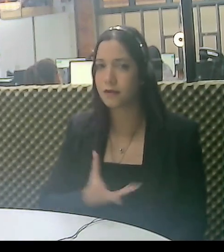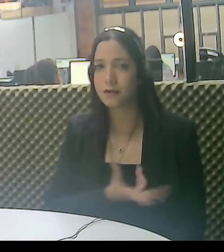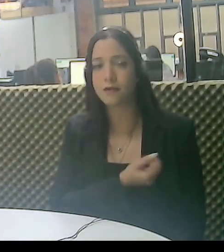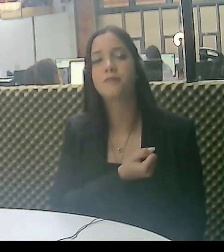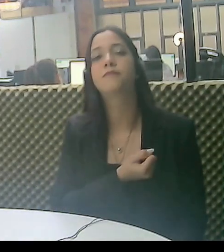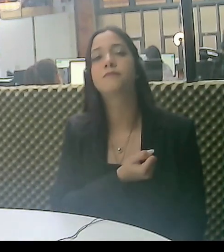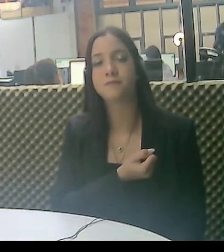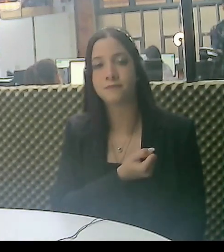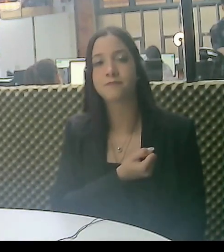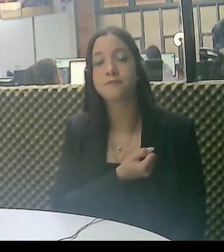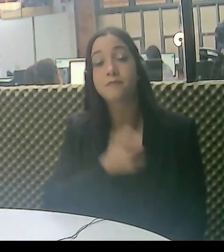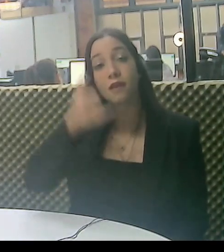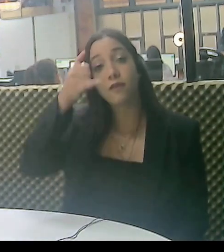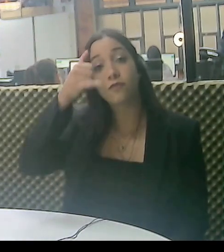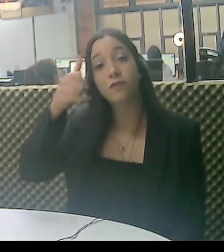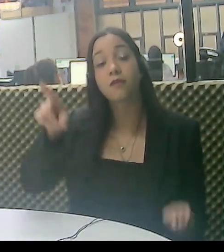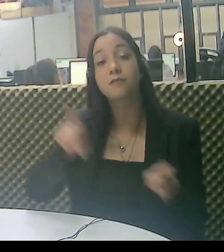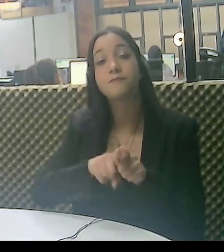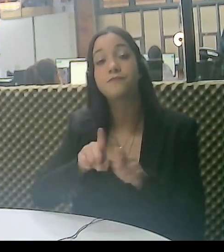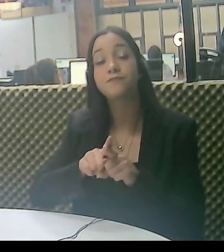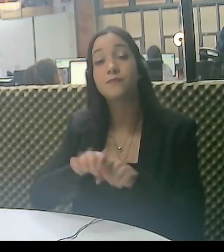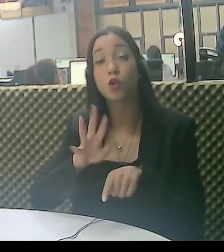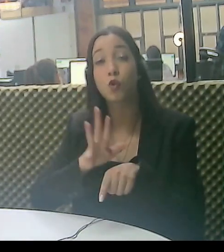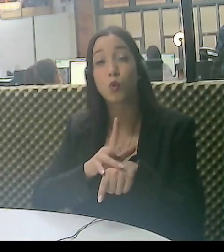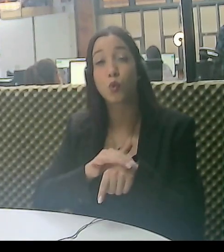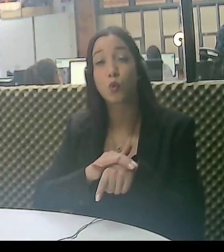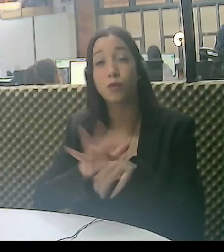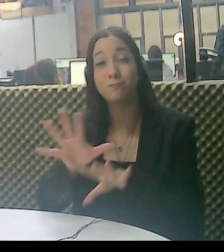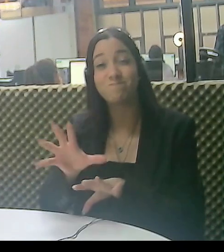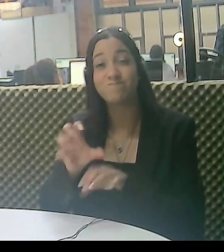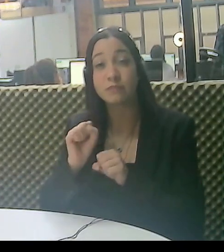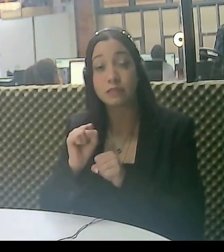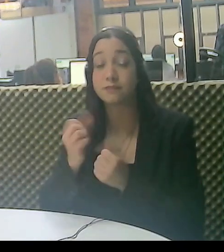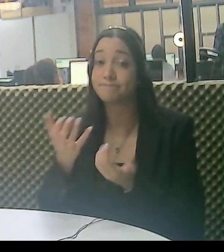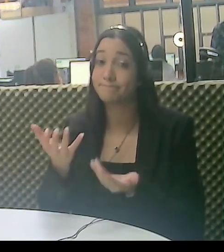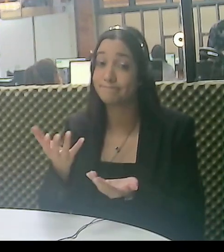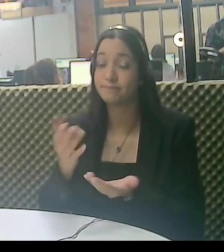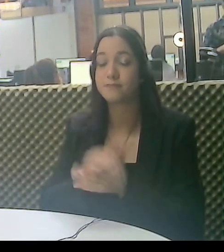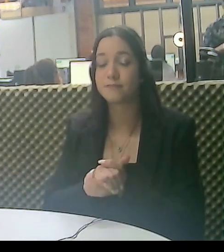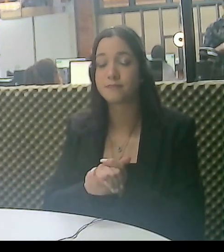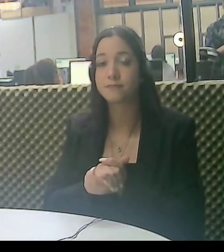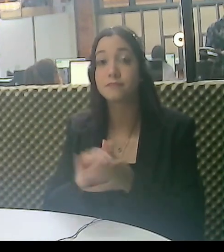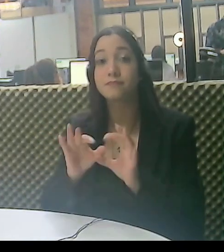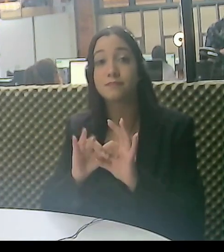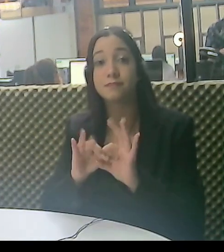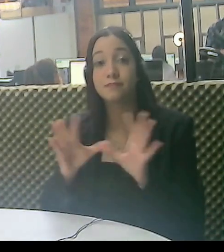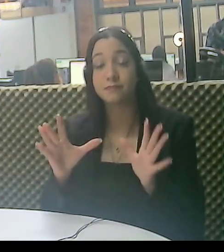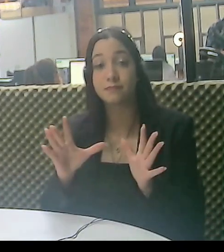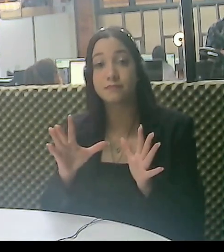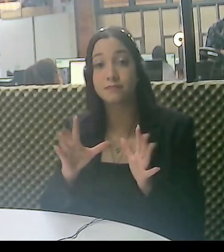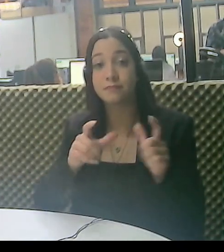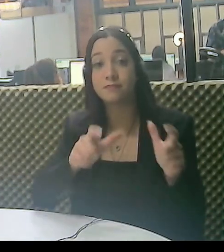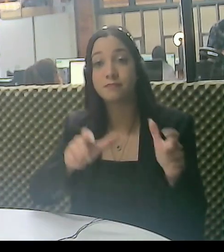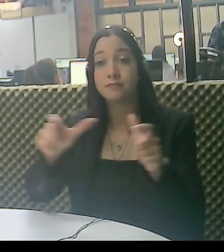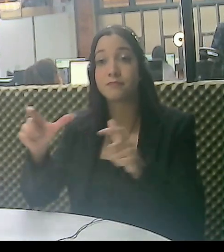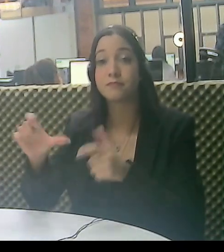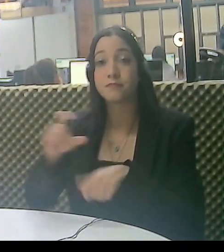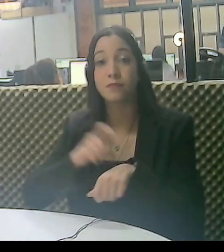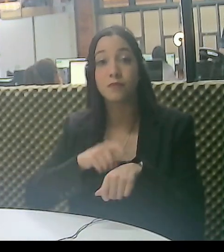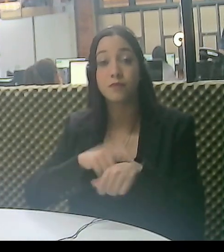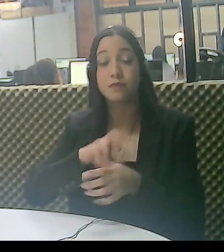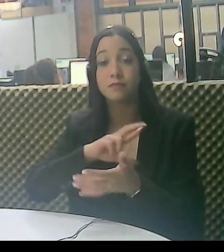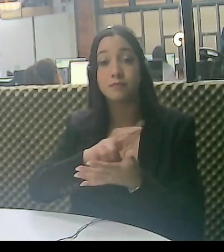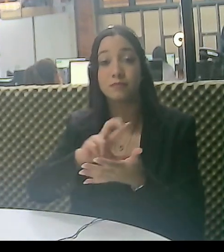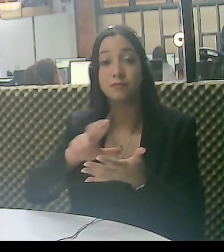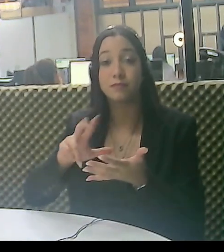vidas, evita que se desenvolvam uma série de comorbidades, então, e está disponível aí em diversos horários nas nossas